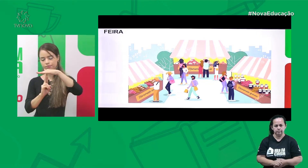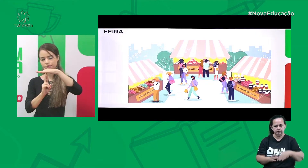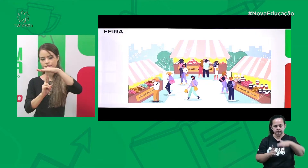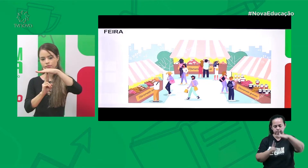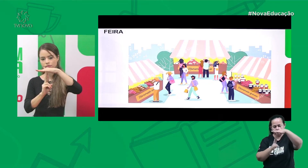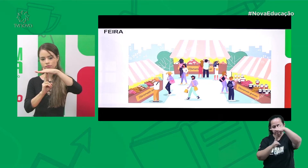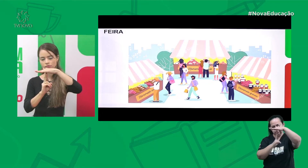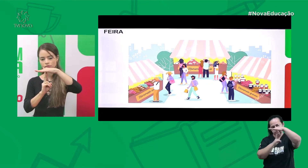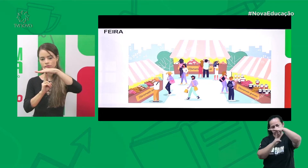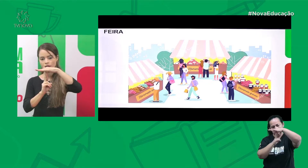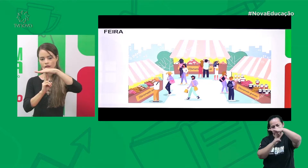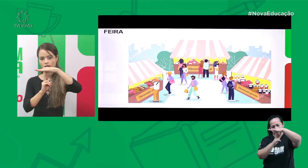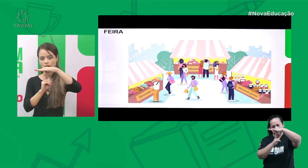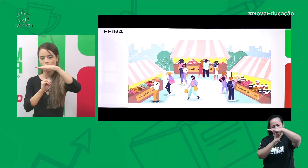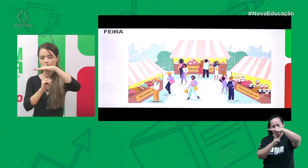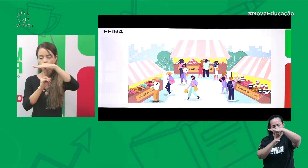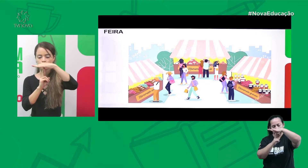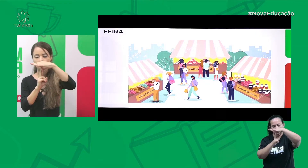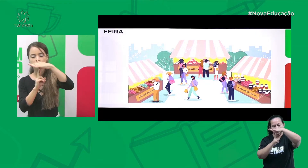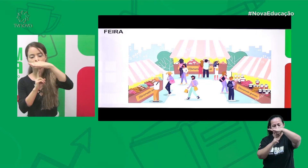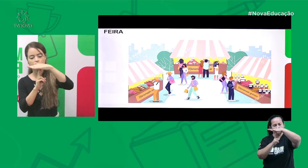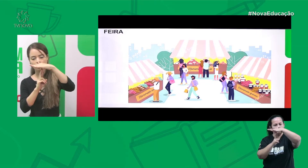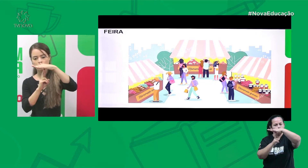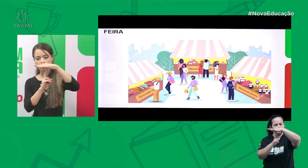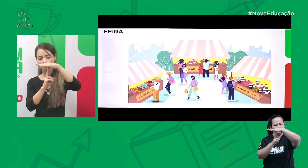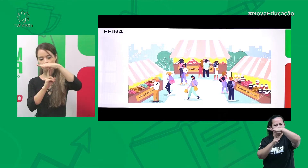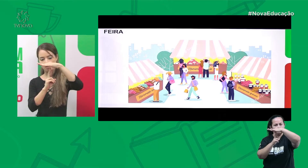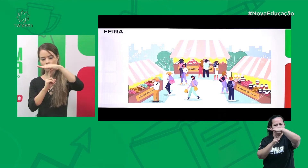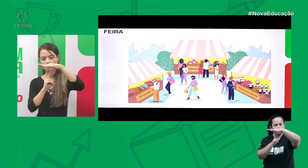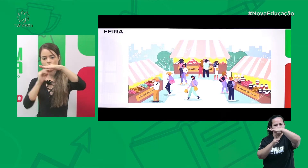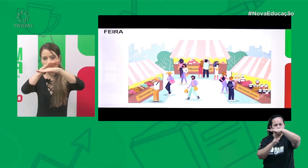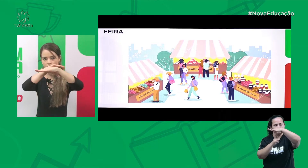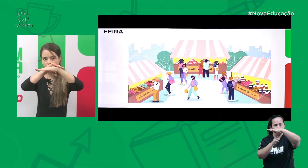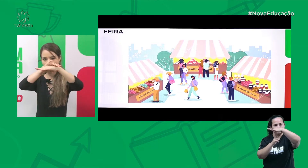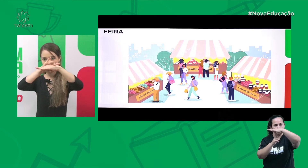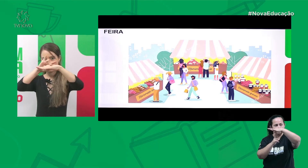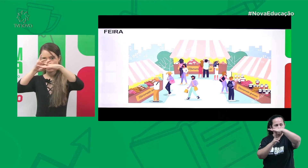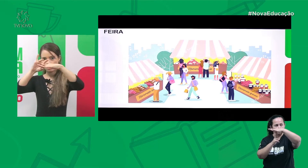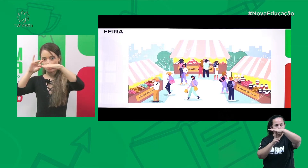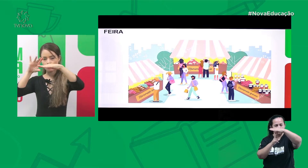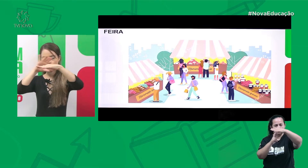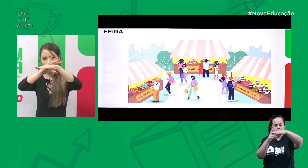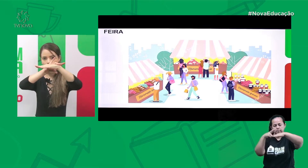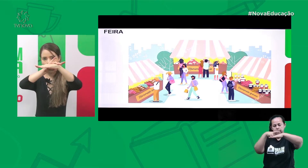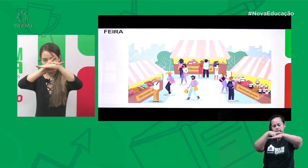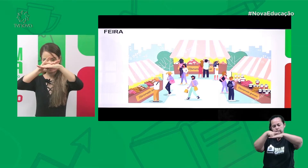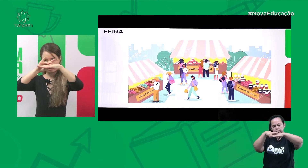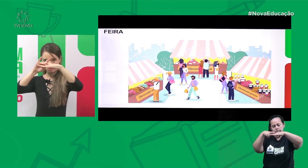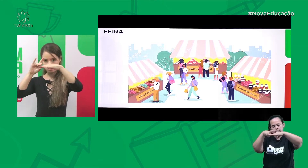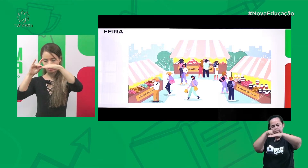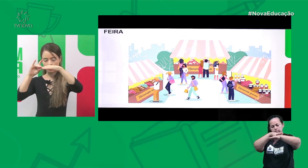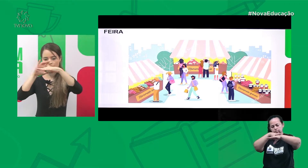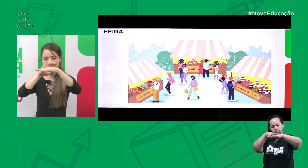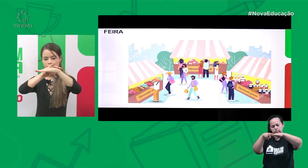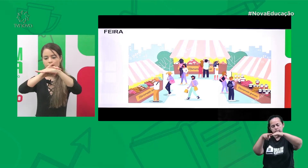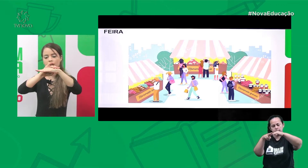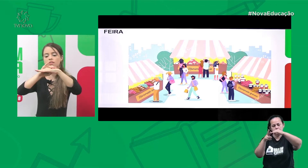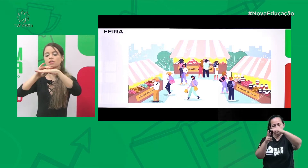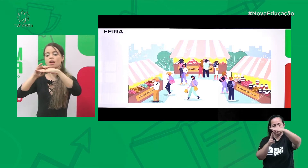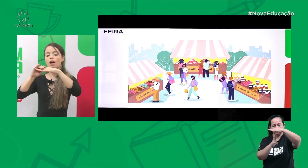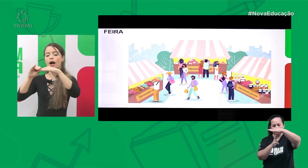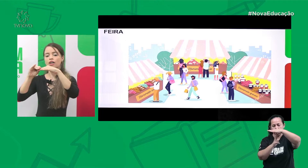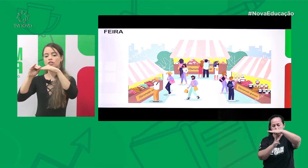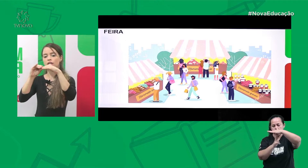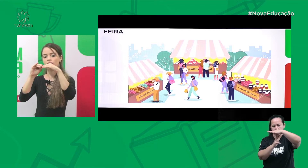feira, que é relacionado às tendas da feira. Isso aqui é um sinal icônico, porque ele